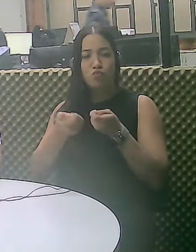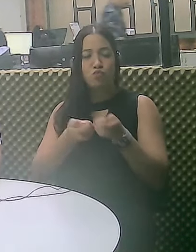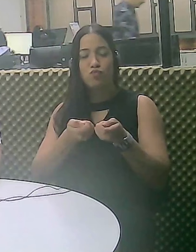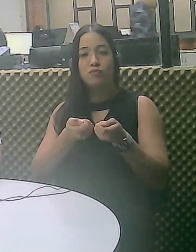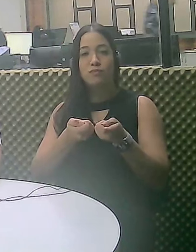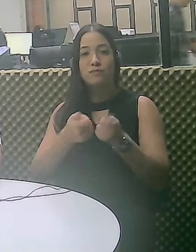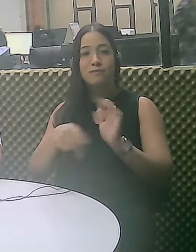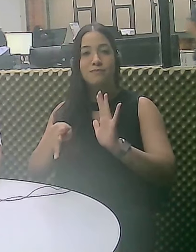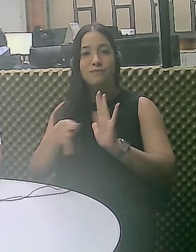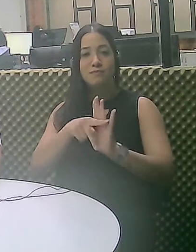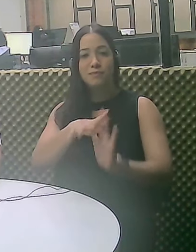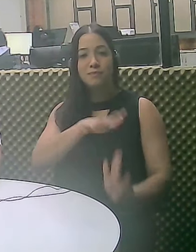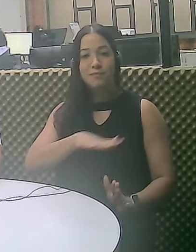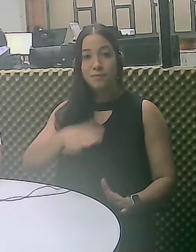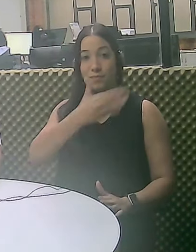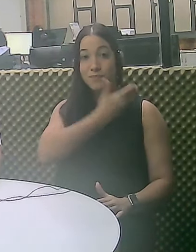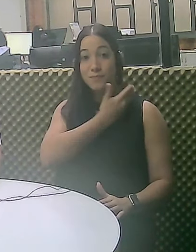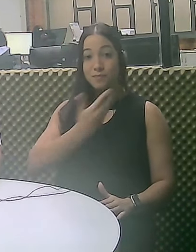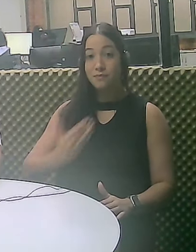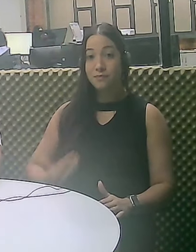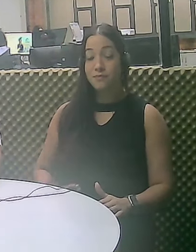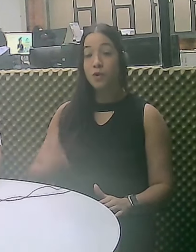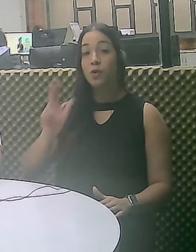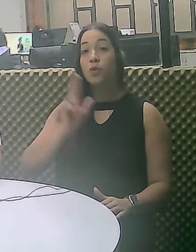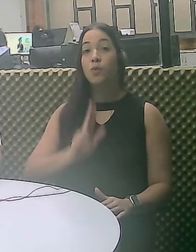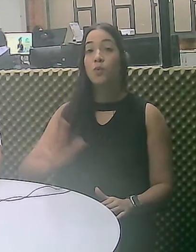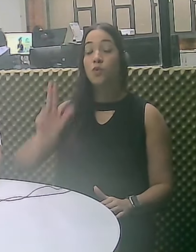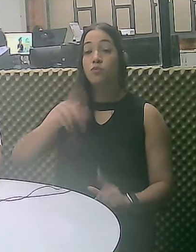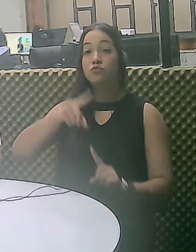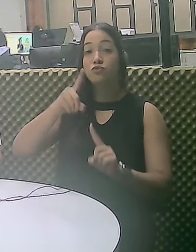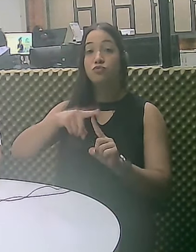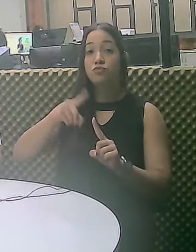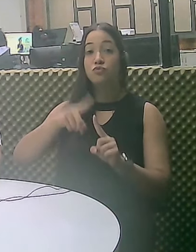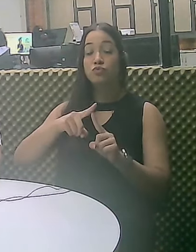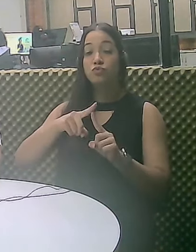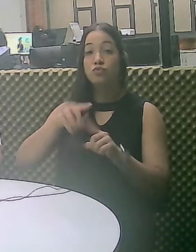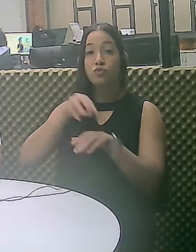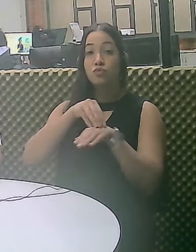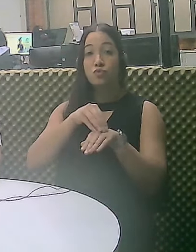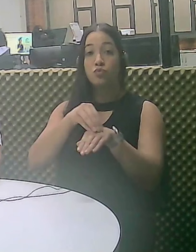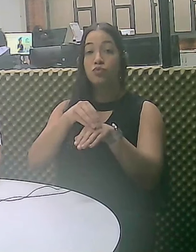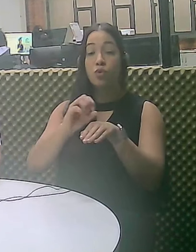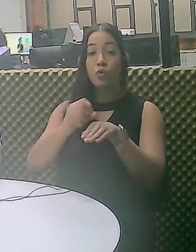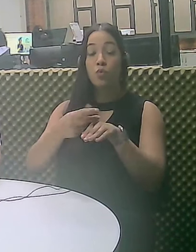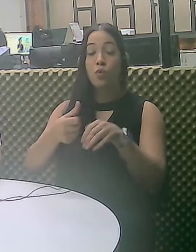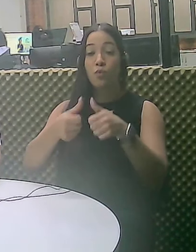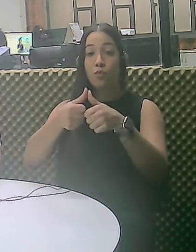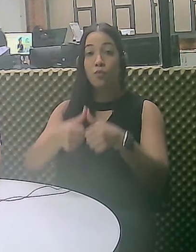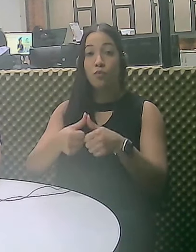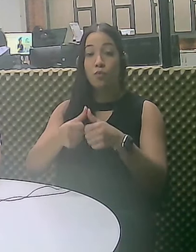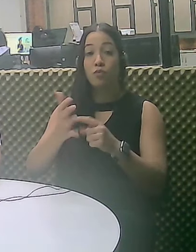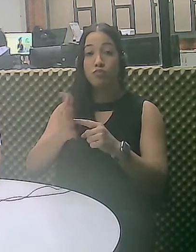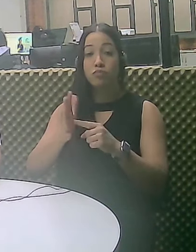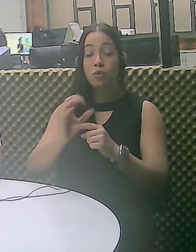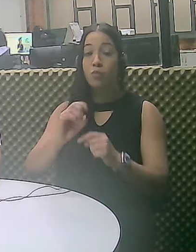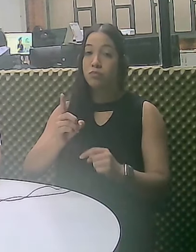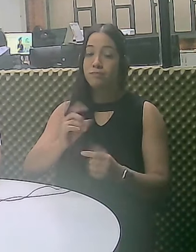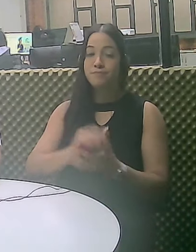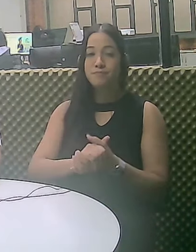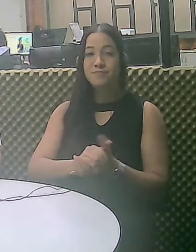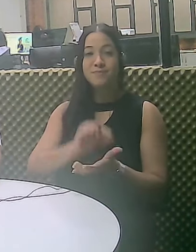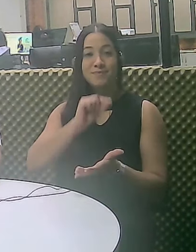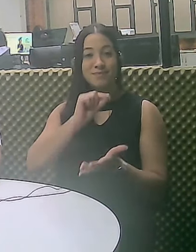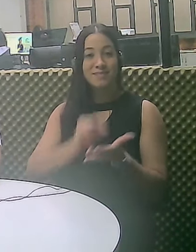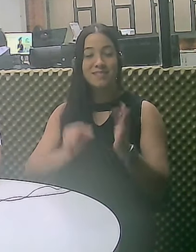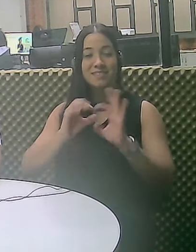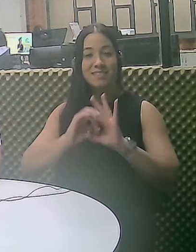de serviços em áreas públicas de Uberlândia, nas modalidades ambulante e fixa, motorizadas ou não. O cadastro